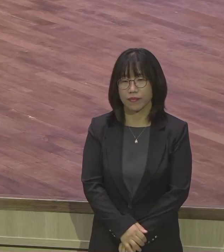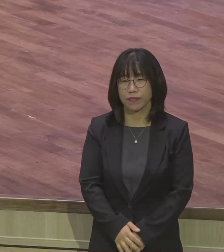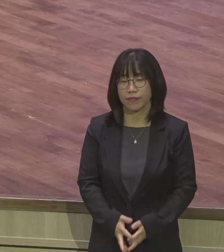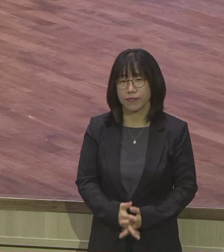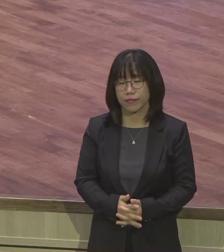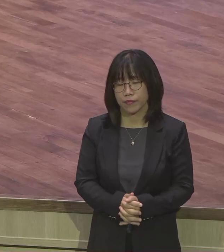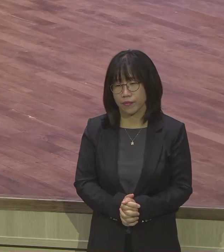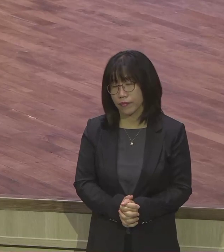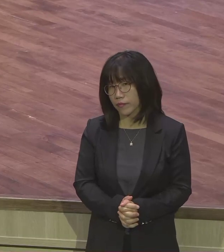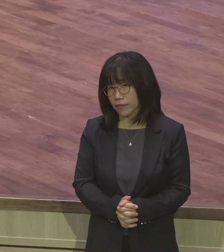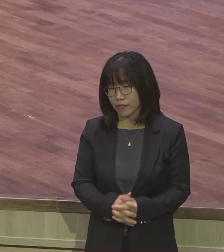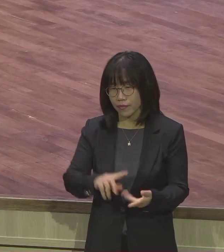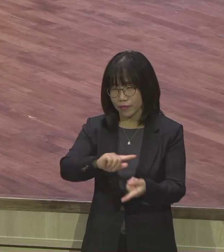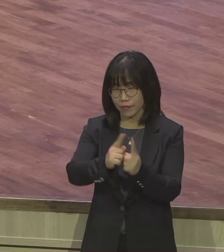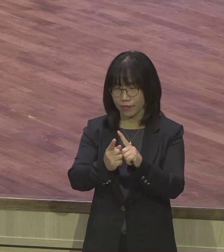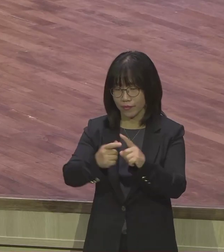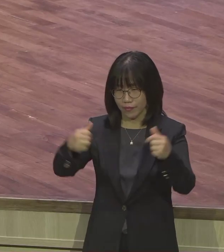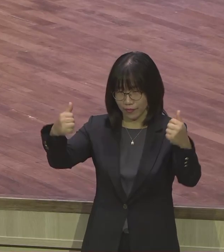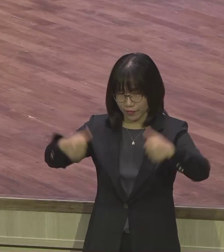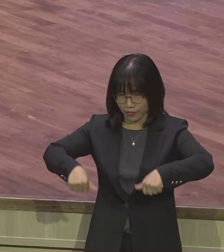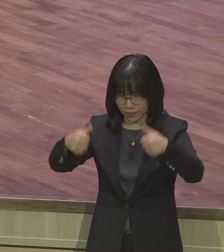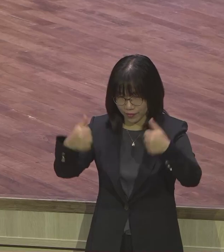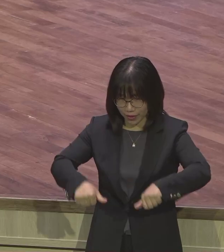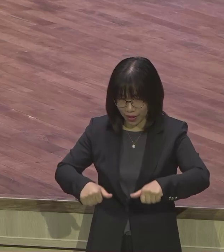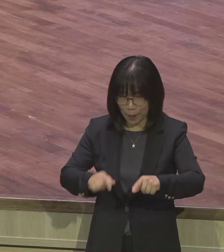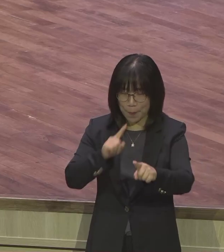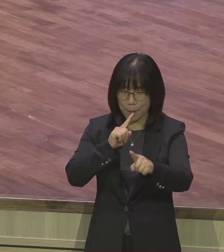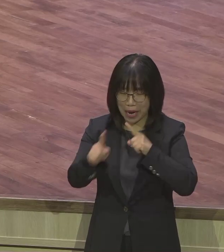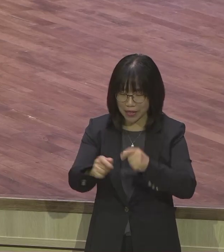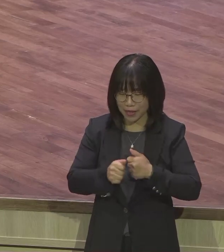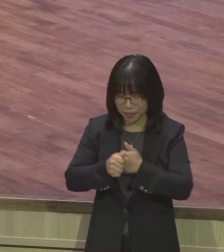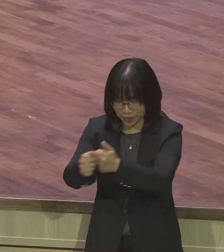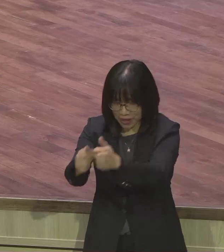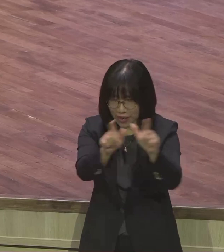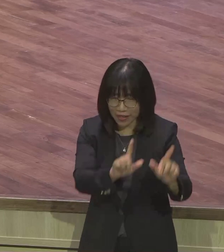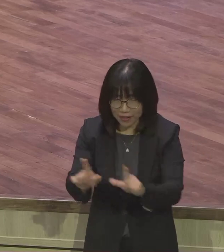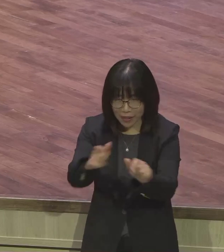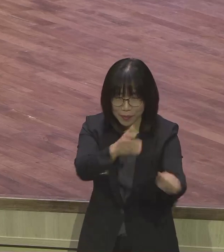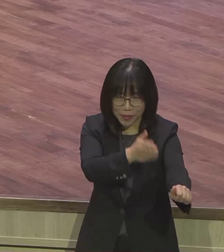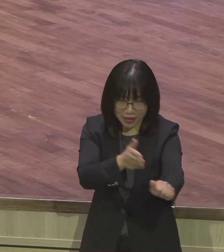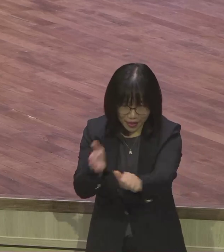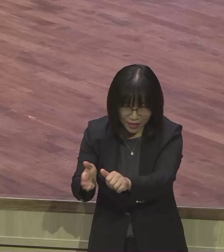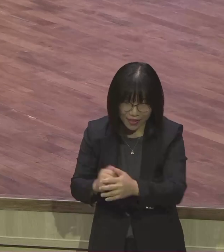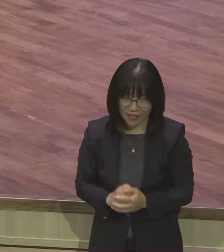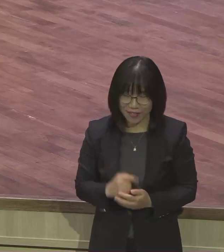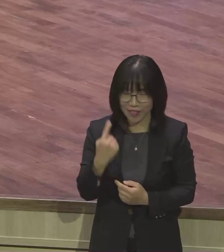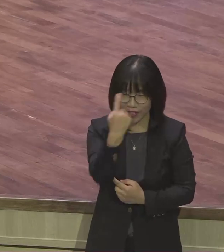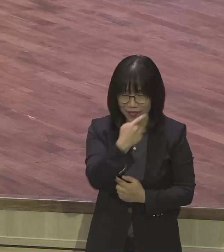자, 우리 서로 인사합시다. 말씀 따라 살아갑시다.